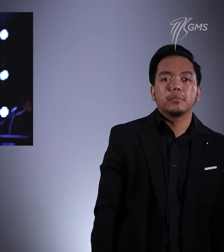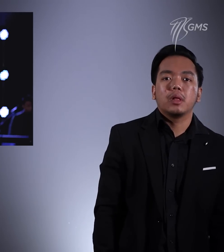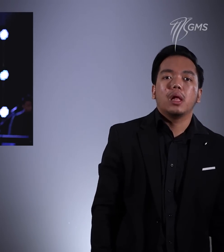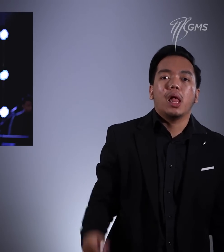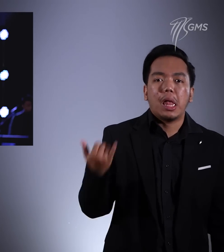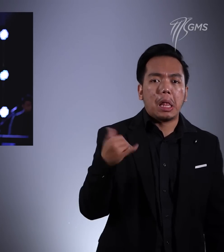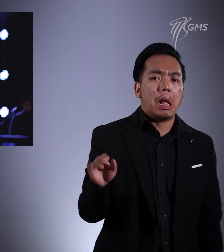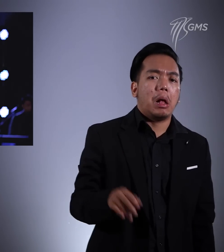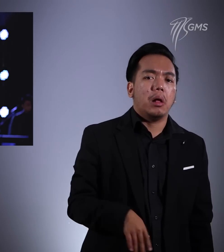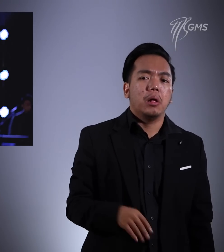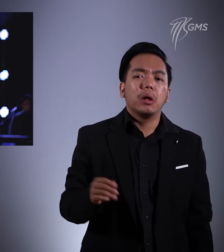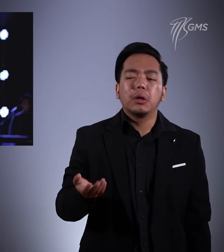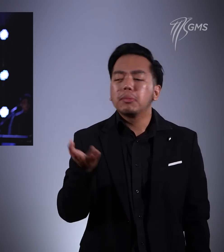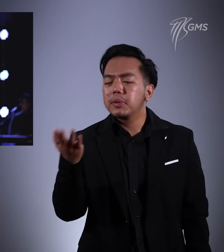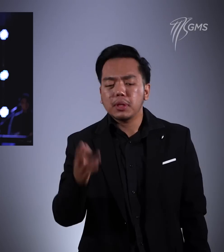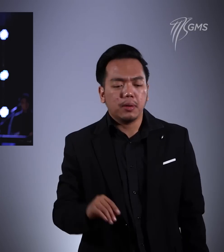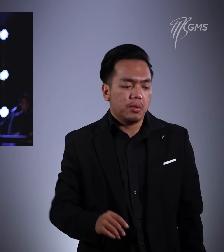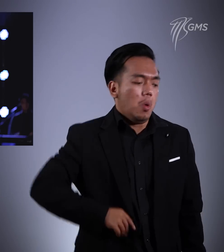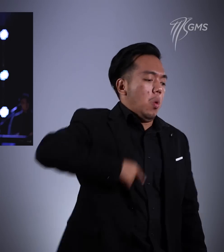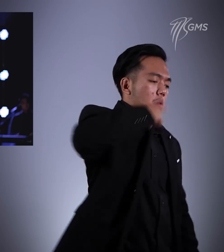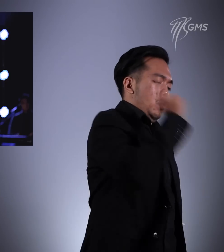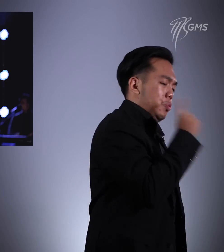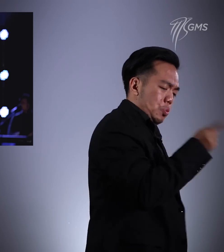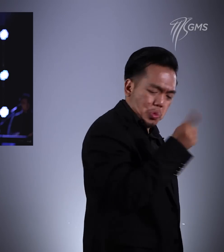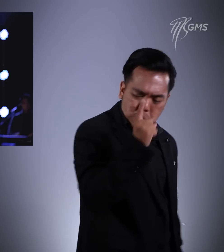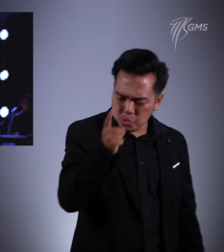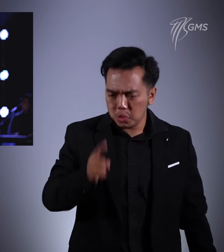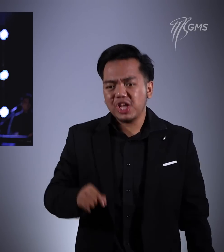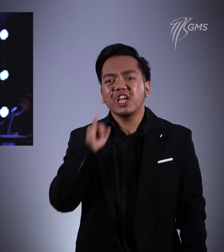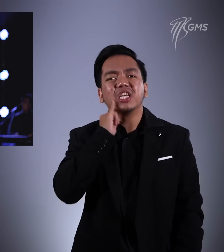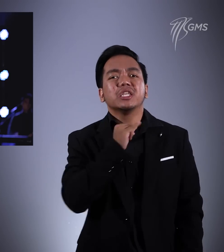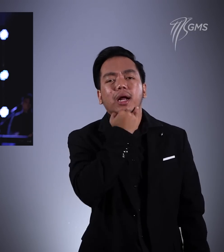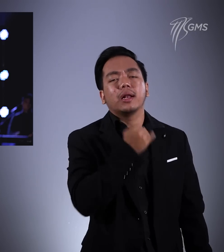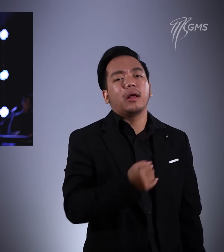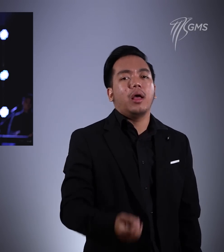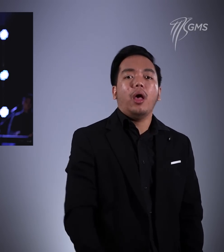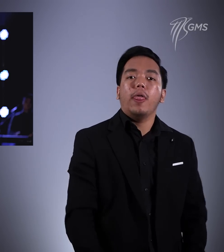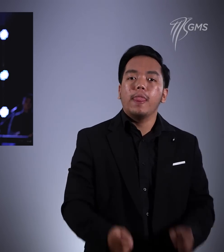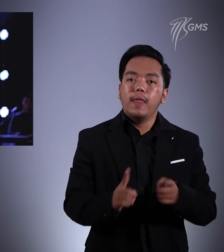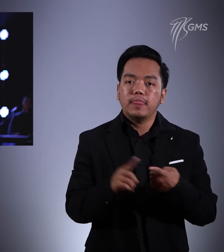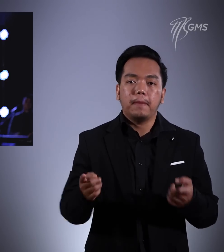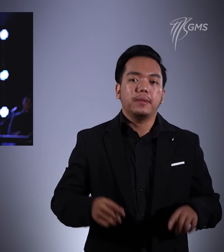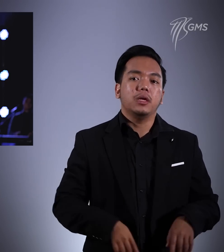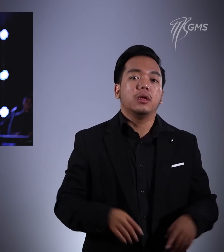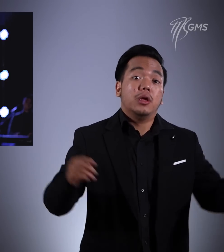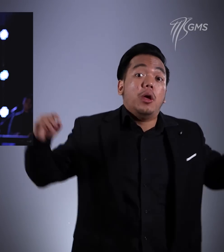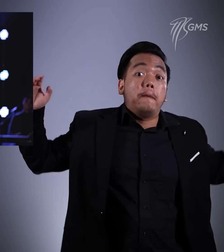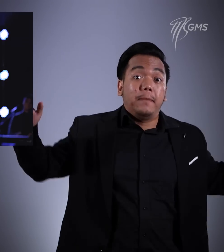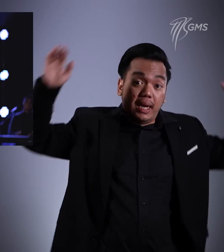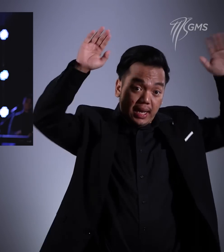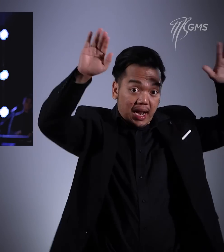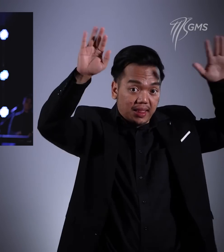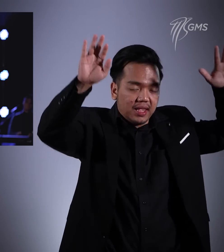diberkati 3 kali, nggak bisa dia mengutuki bangsa Israel karena Tuhan berkati mereka. Siapa bisa kutuki yang Tuhan berkati? Keledai